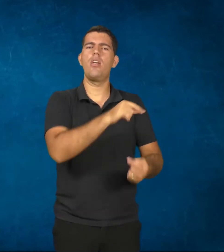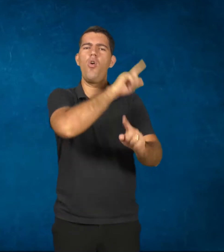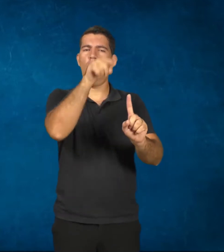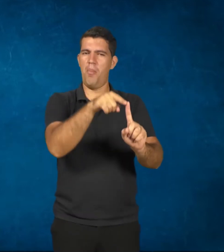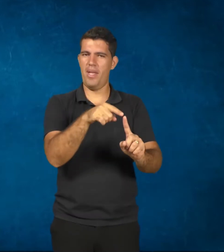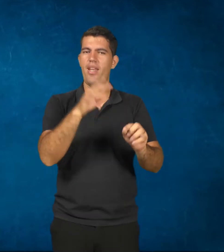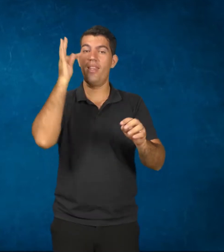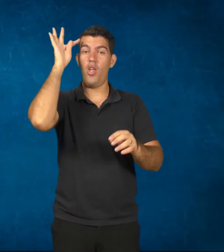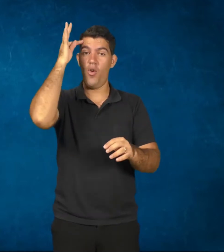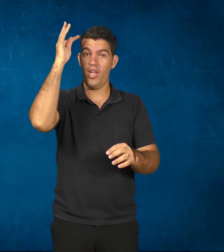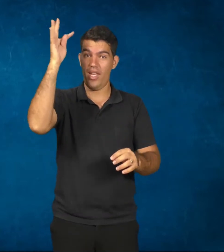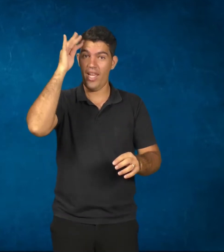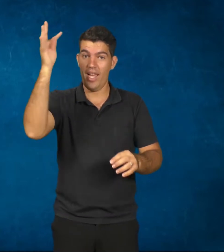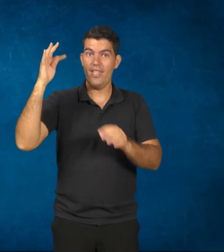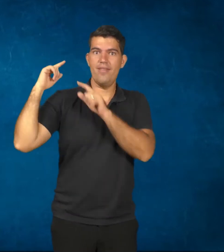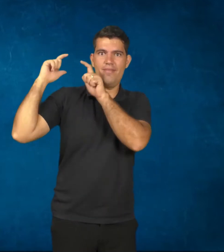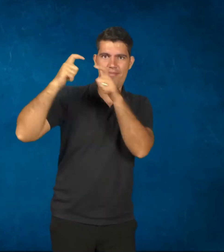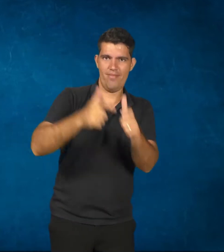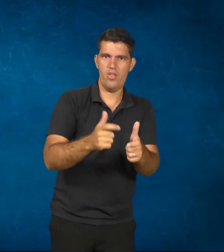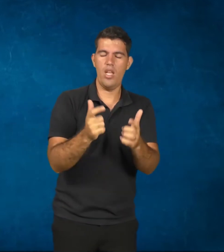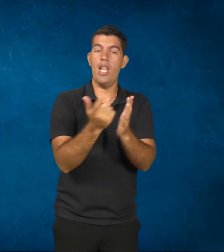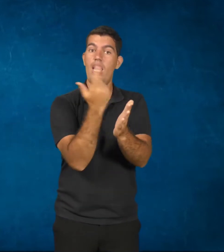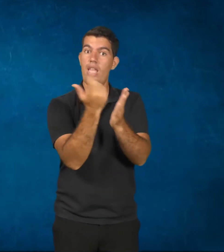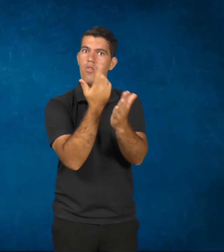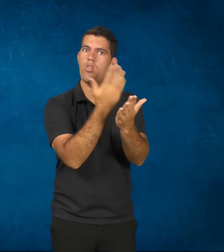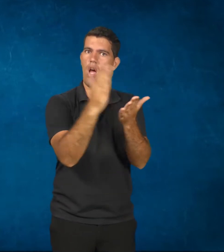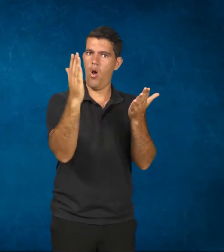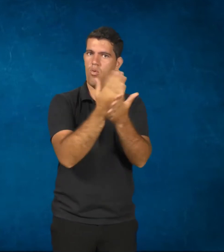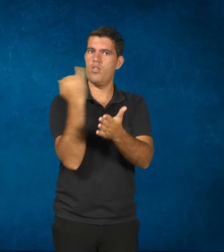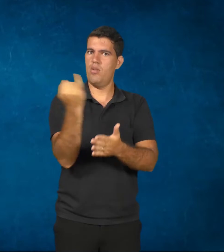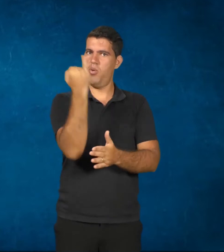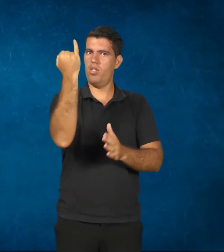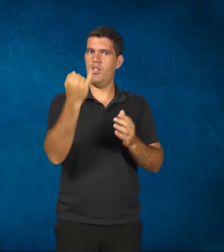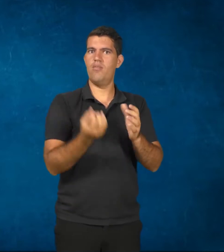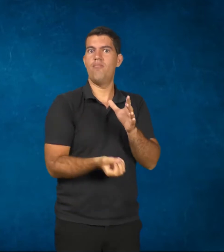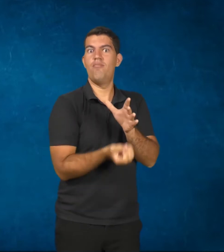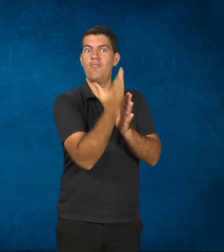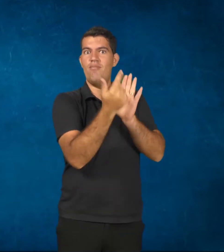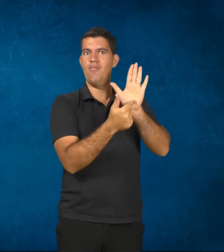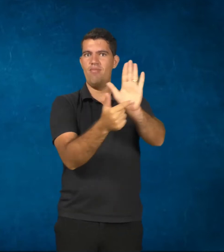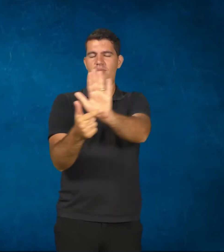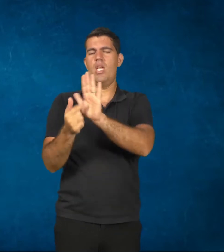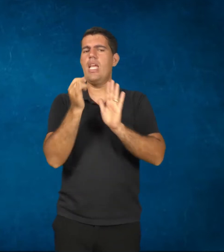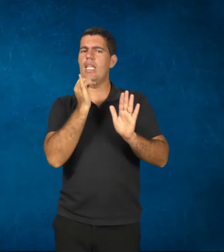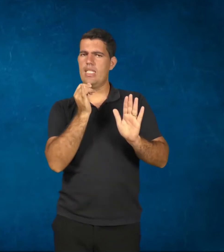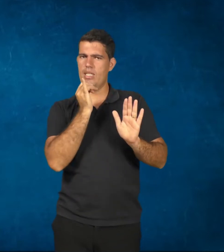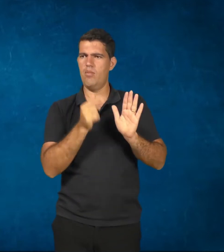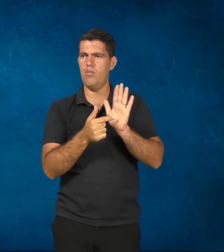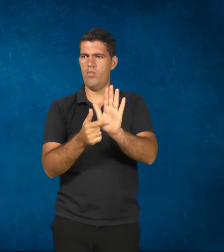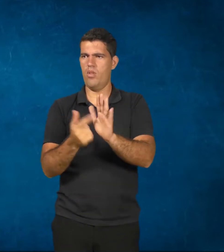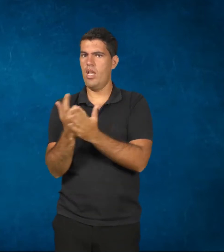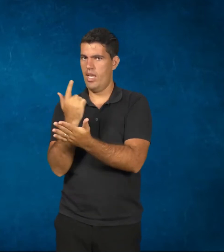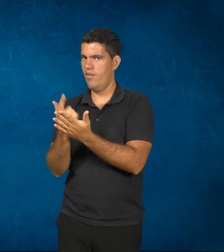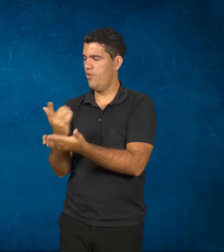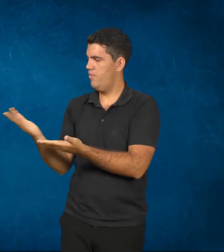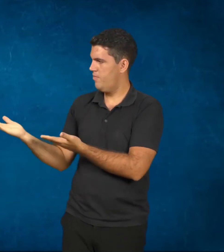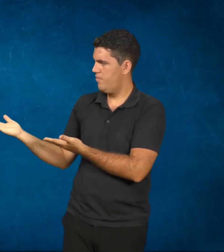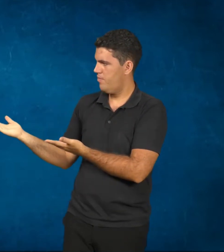teoria tradicional, e alguns livros importantes surgiram. Vejamos alguns exemplos. O livro A